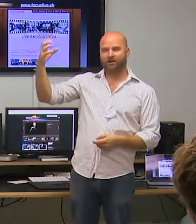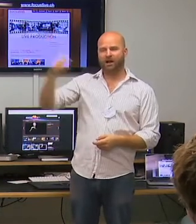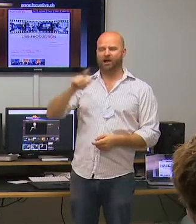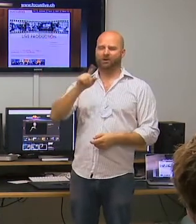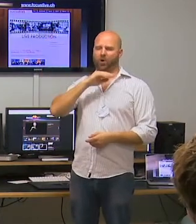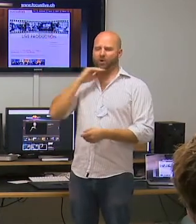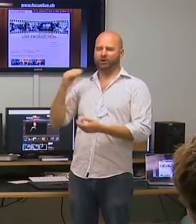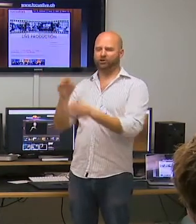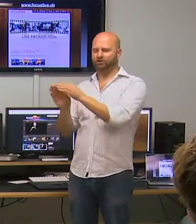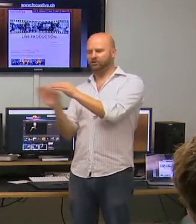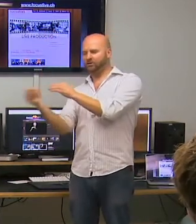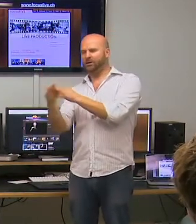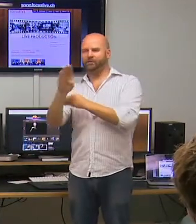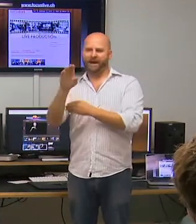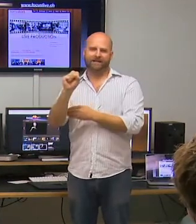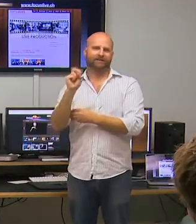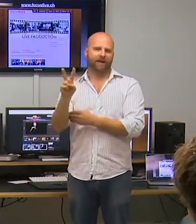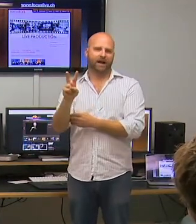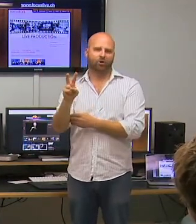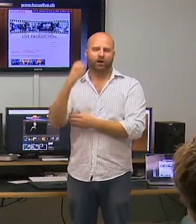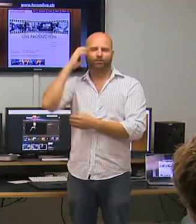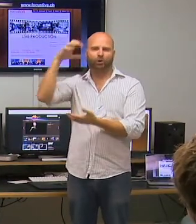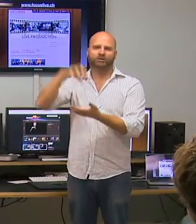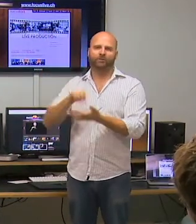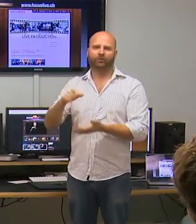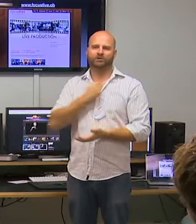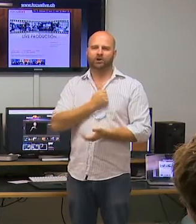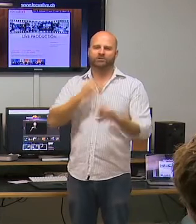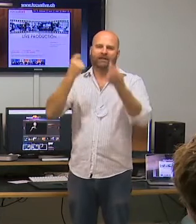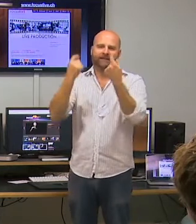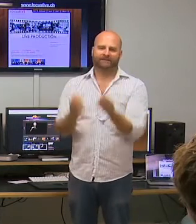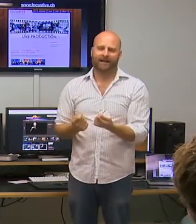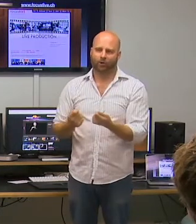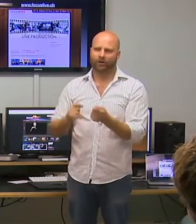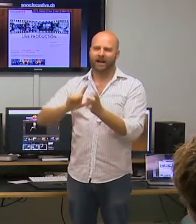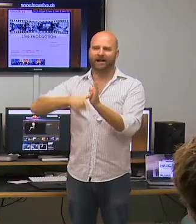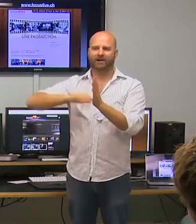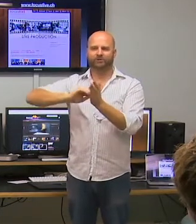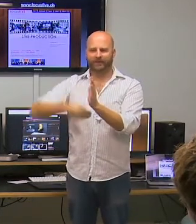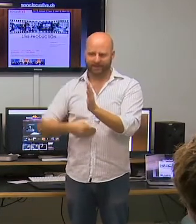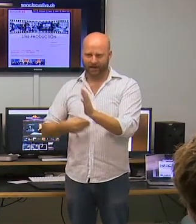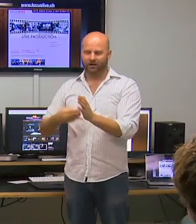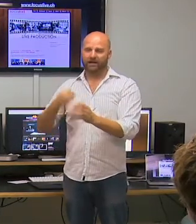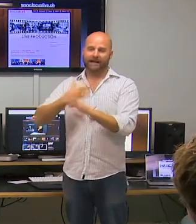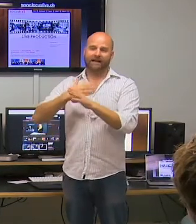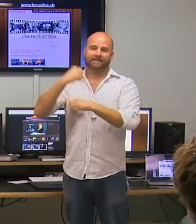Aber vom Staat bekomme ich überhaupt nicht. Ich bekomme irgendwie so vom Bundesamt für Sozialversicherung über die Hintertür, über